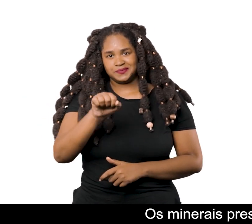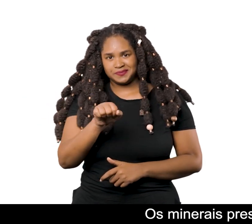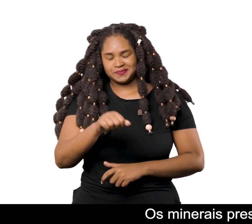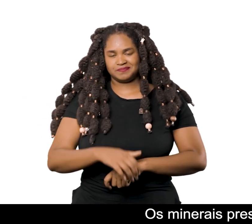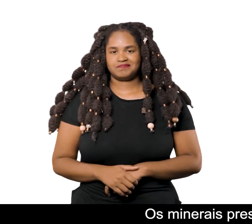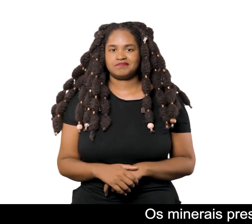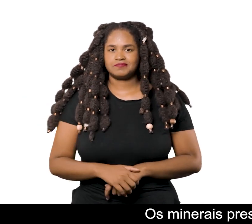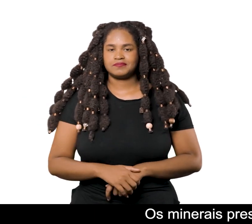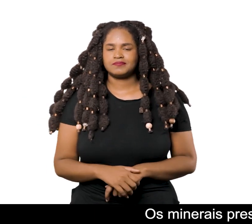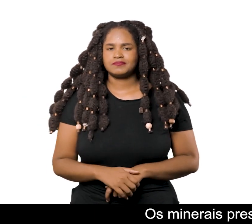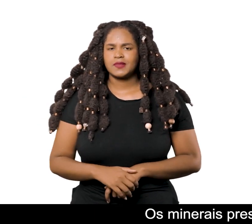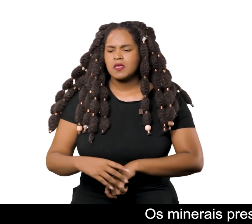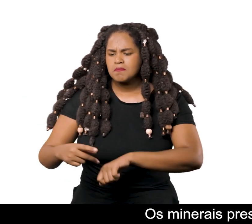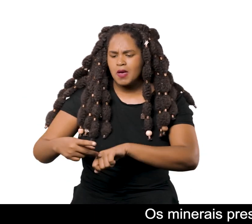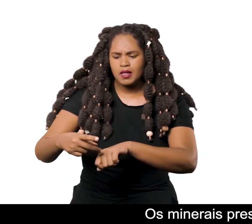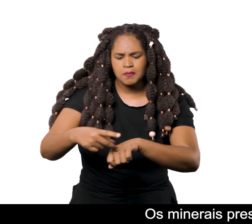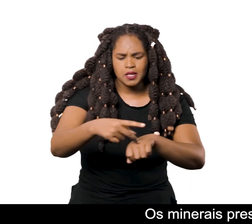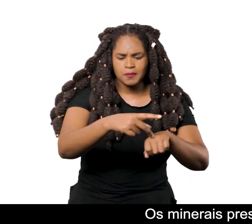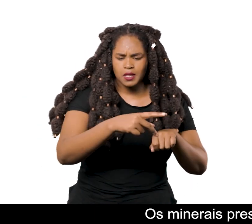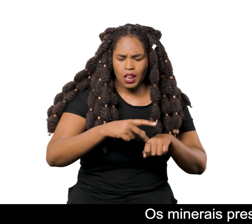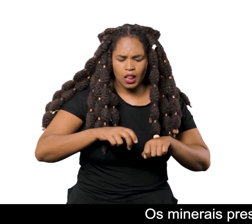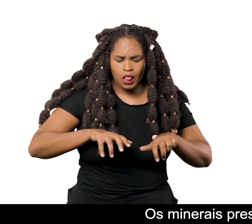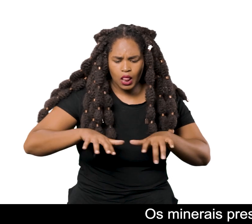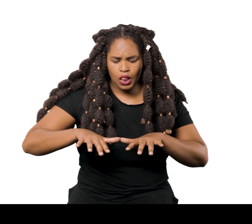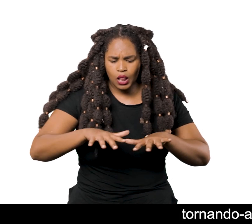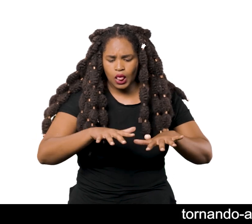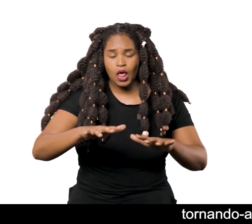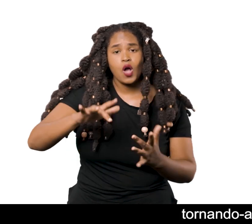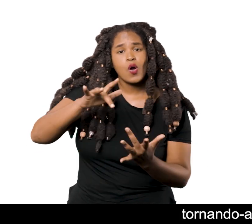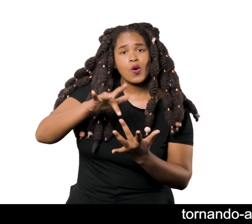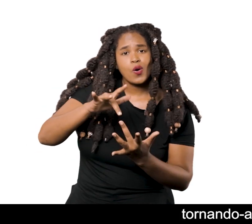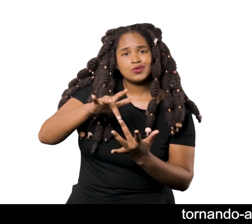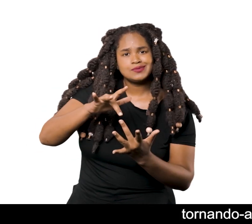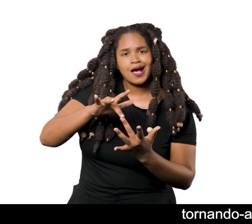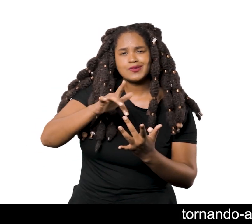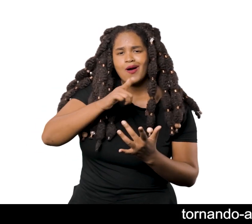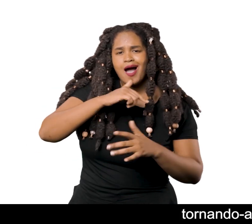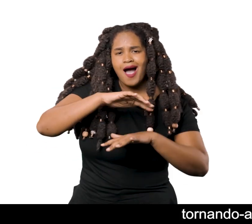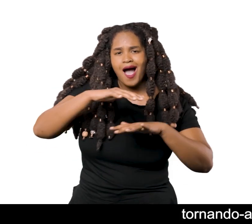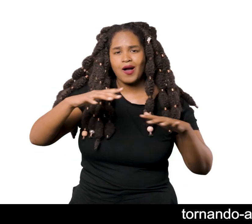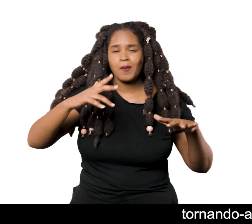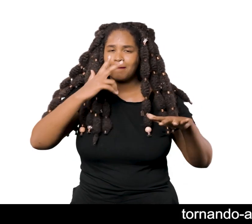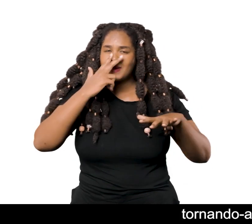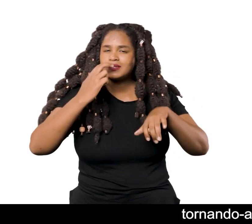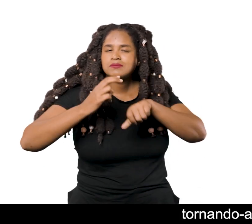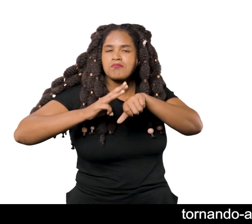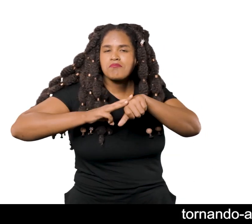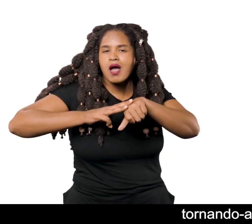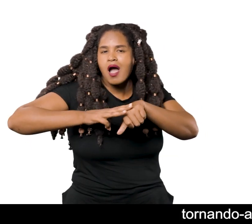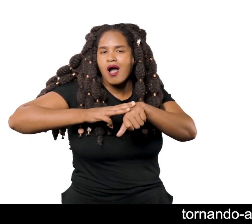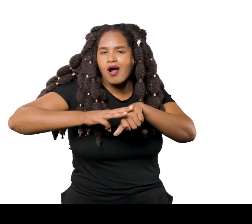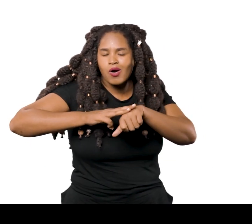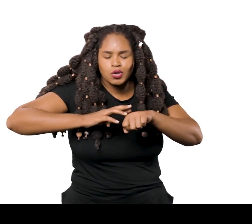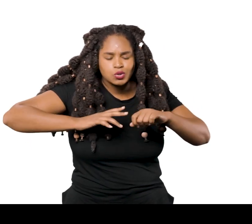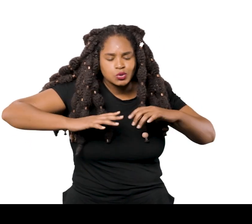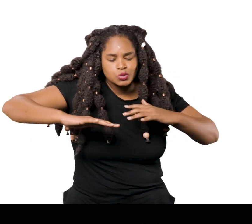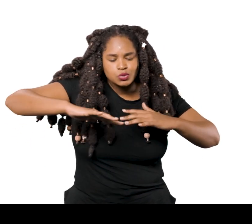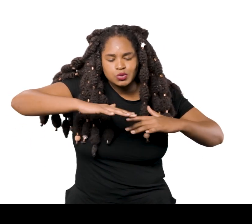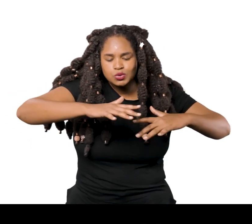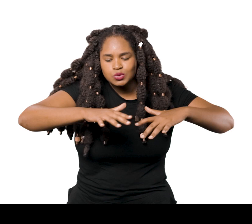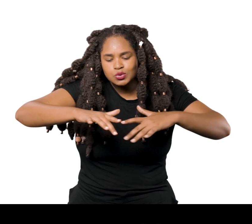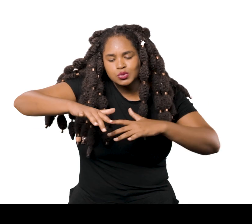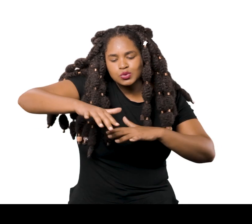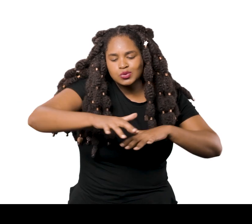minerais presentes na areia entram em contato com a água, tornando-a marrom, como um achocolatado.